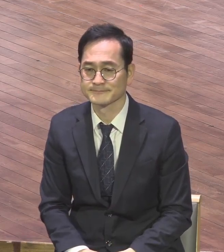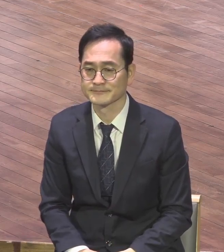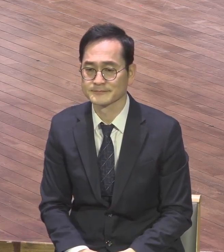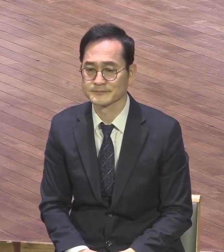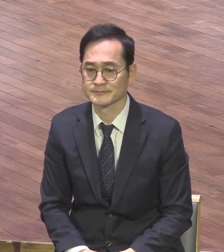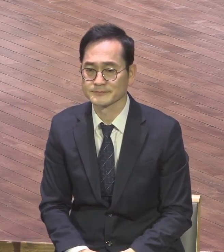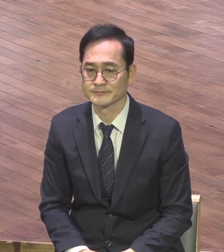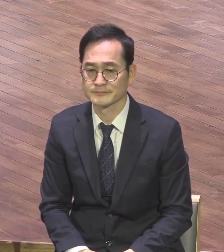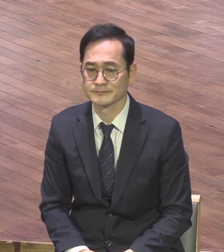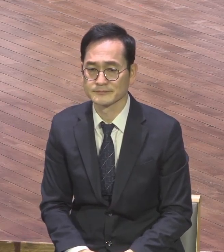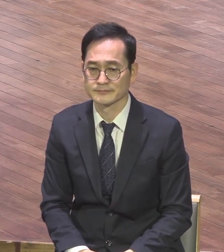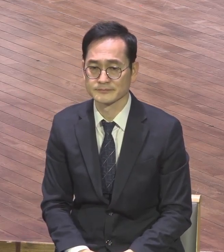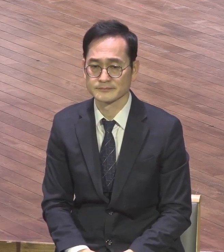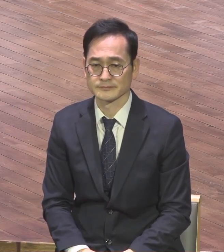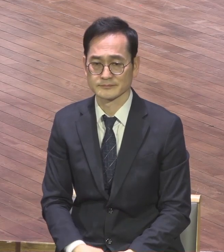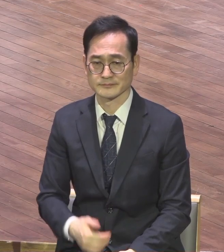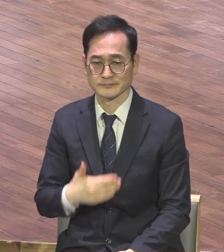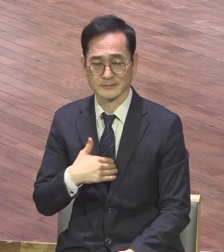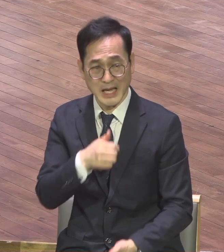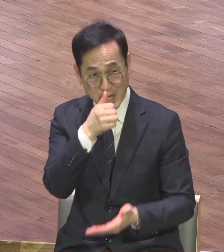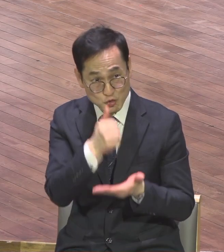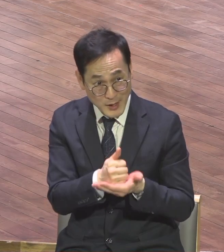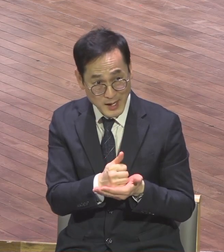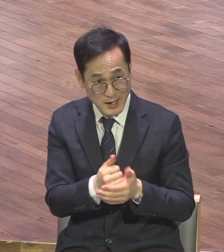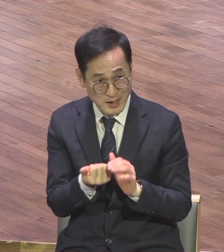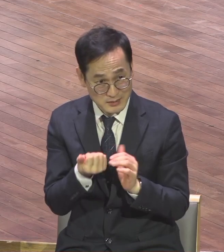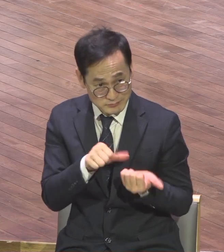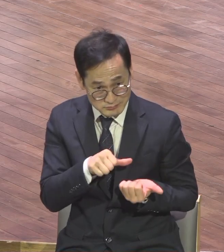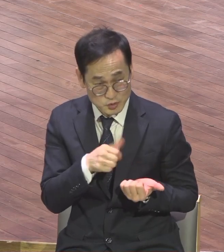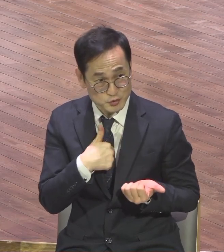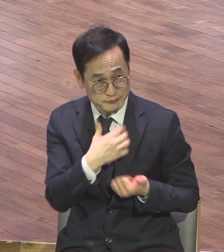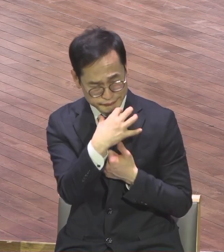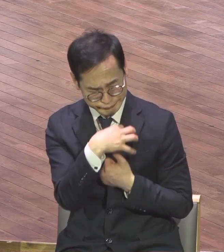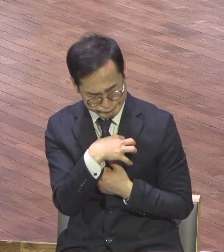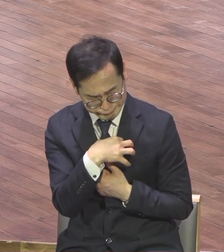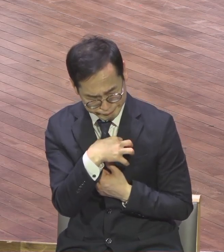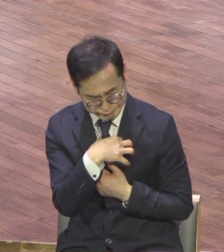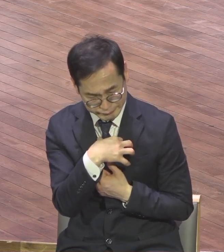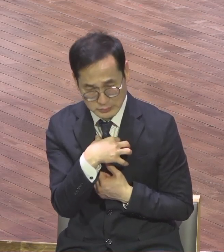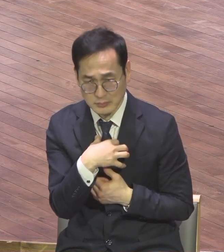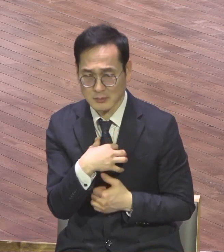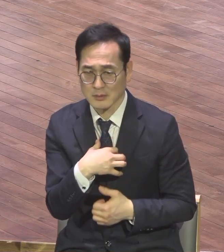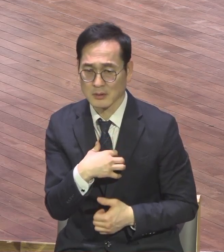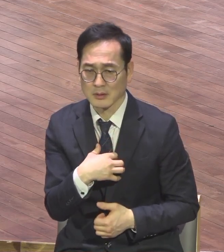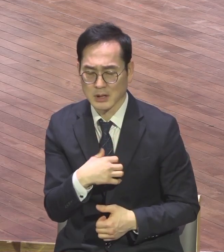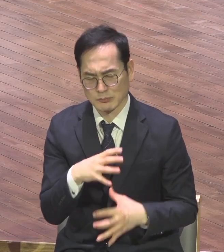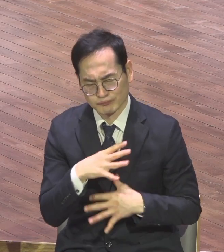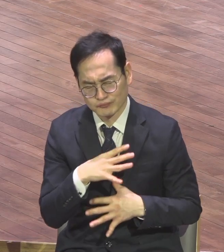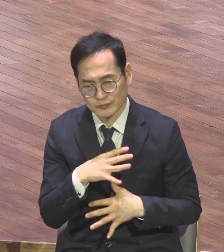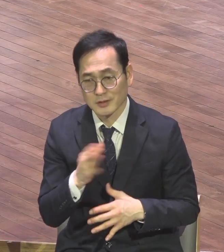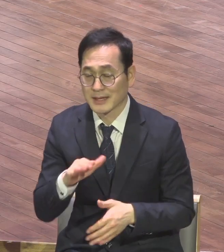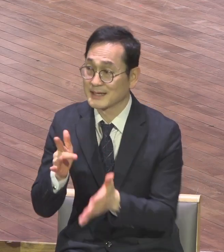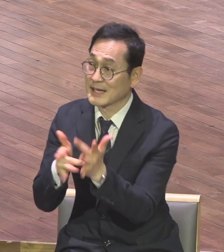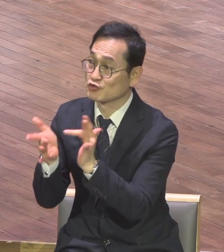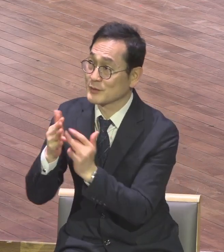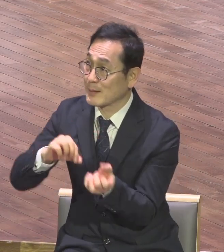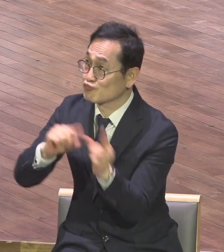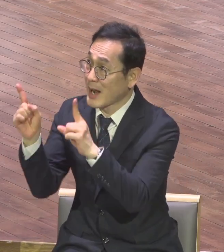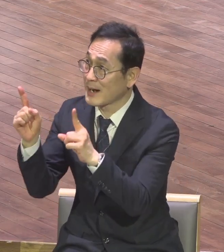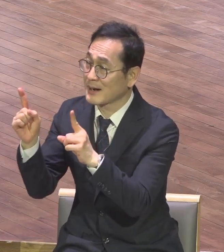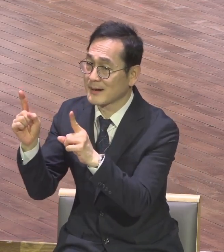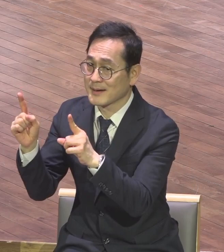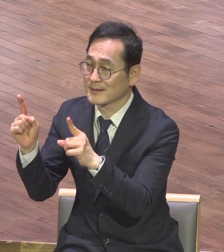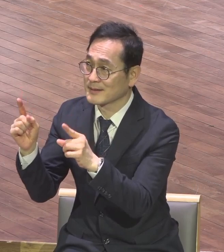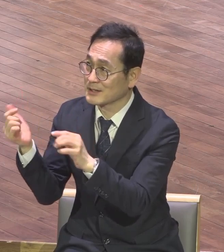사망이 더 이상 내게 왕노릇 못한다. 그렇게 죽음이 두르고 떨렸는데 예수님의 부활이 내 가슴에 임하니까